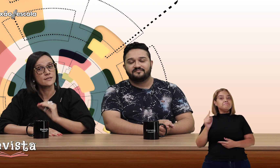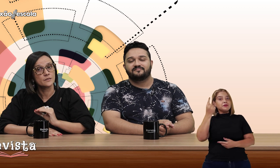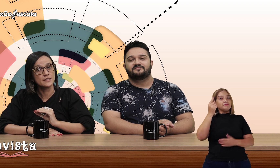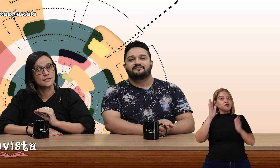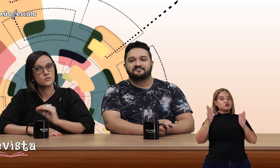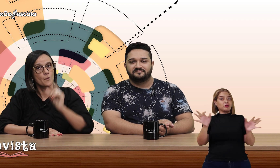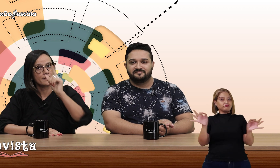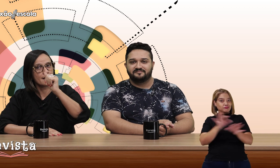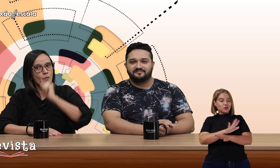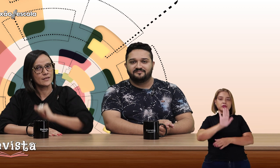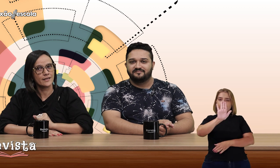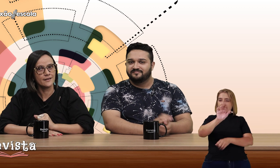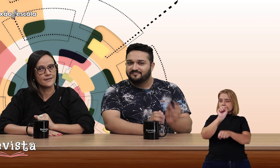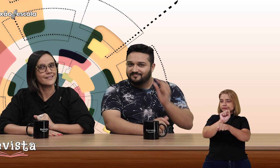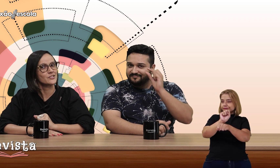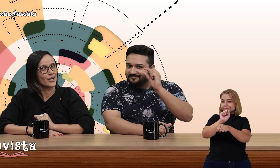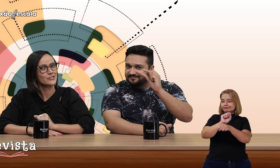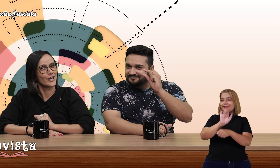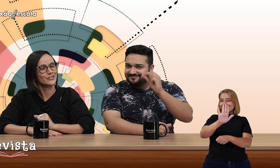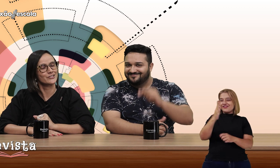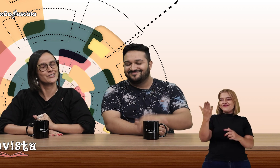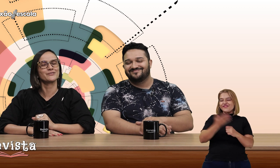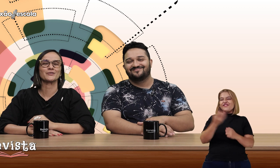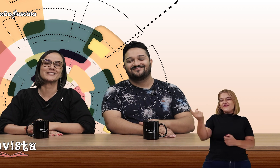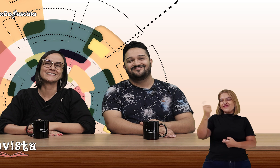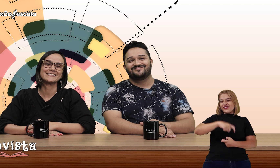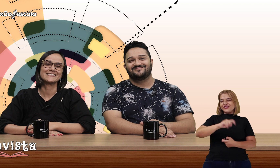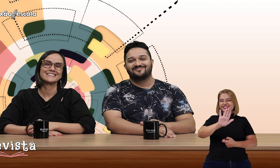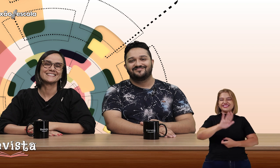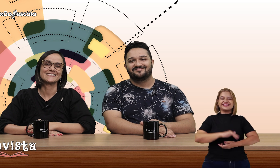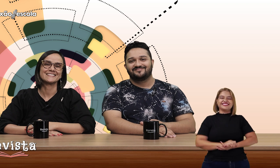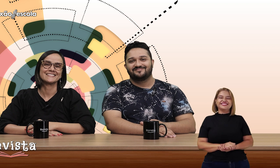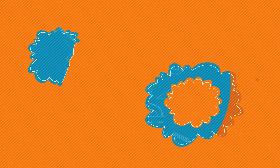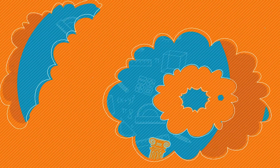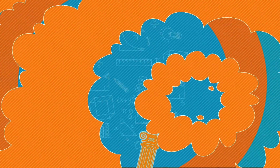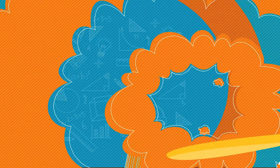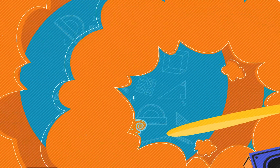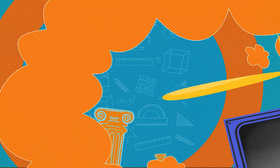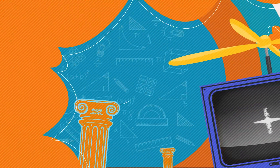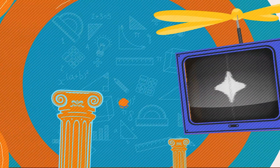está terminando, mas aguentem aí, que já já a gente está de volta.